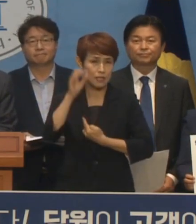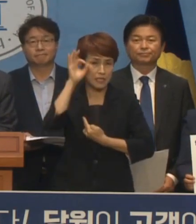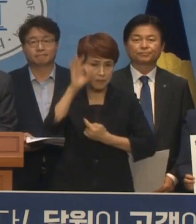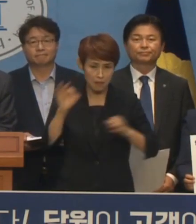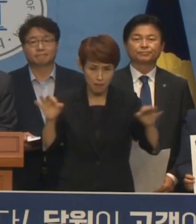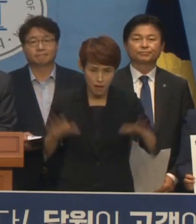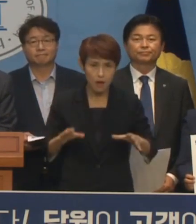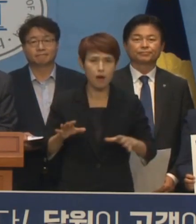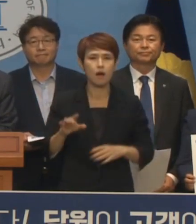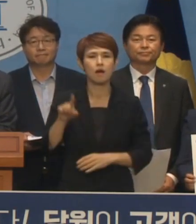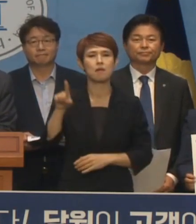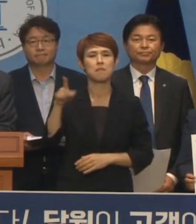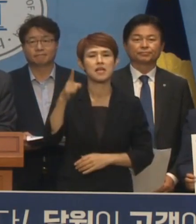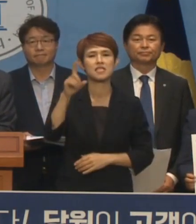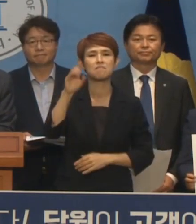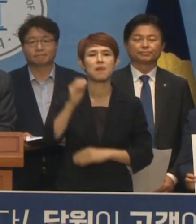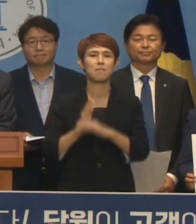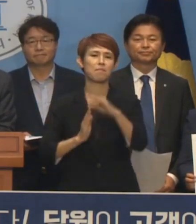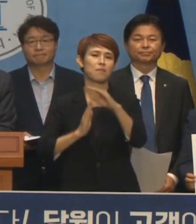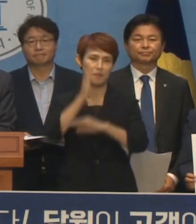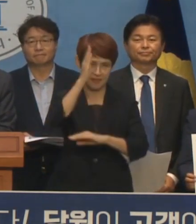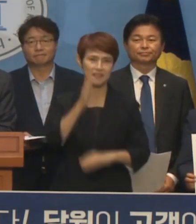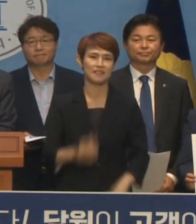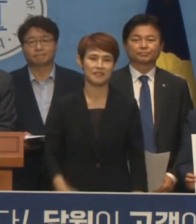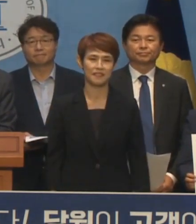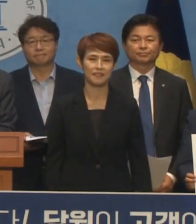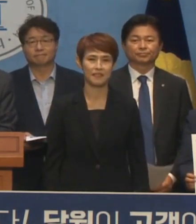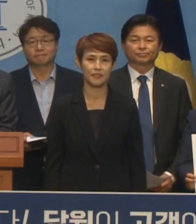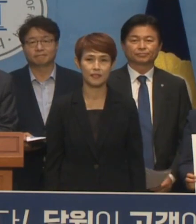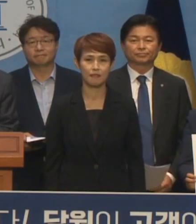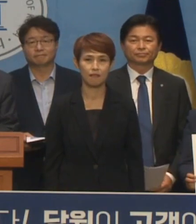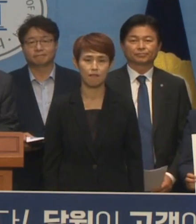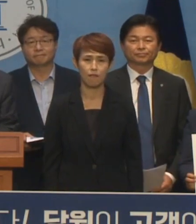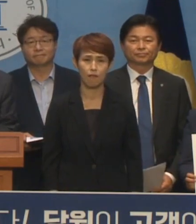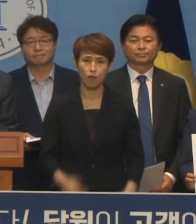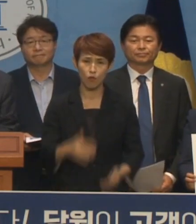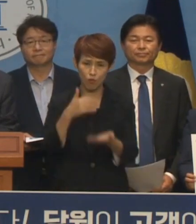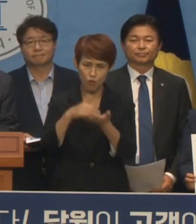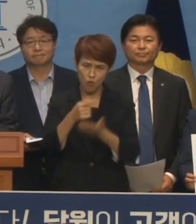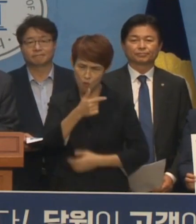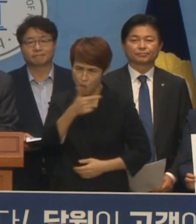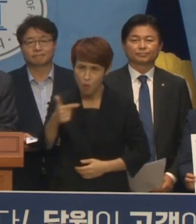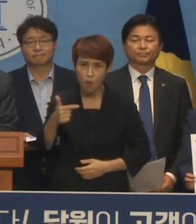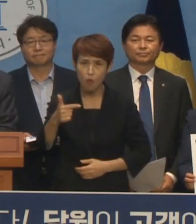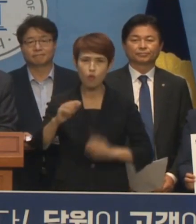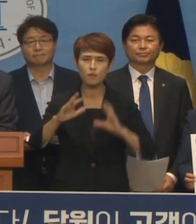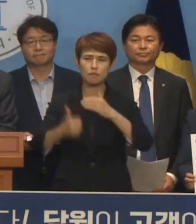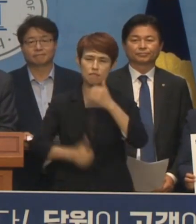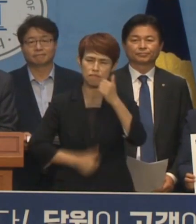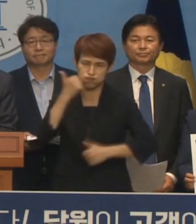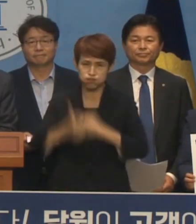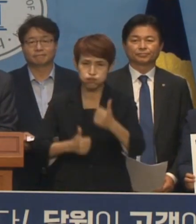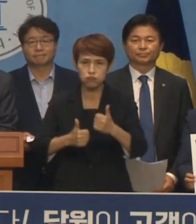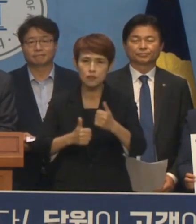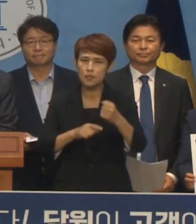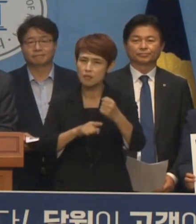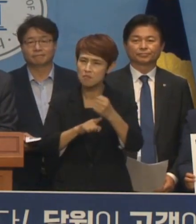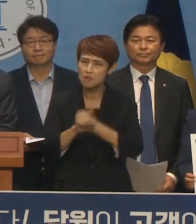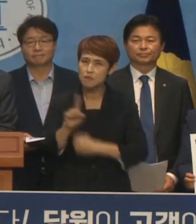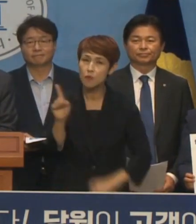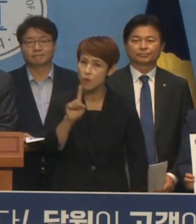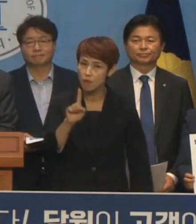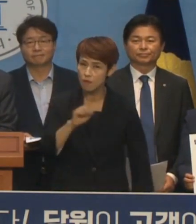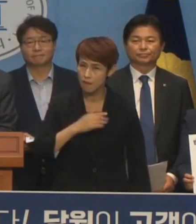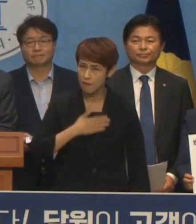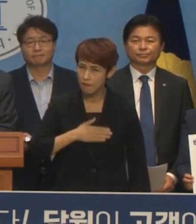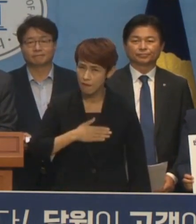명을 훌쩍 넘겼습니다. 적지 않은 민심의 분노가 무엇을